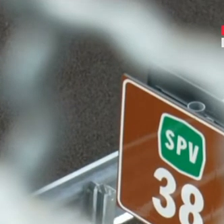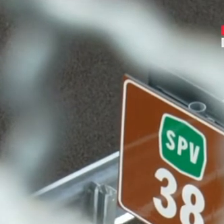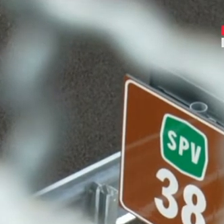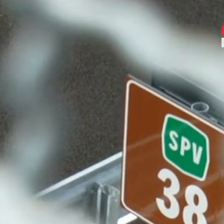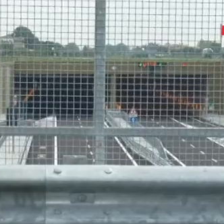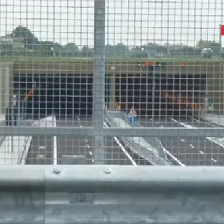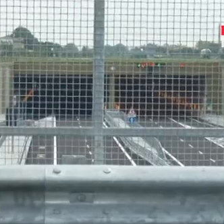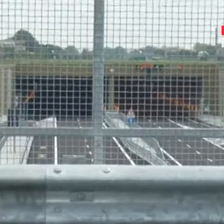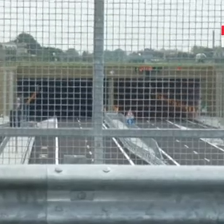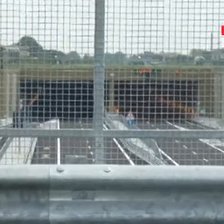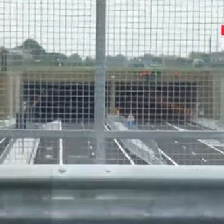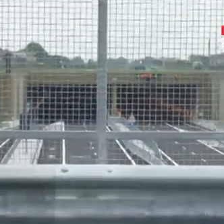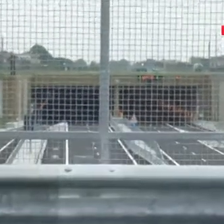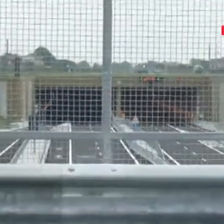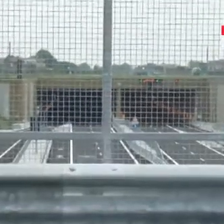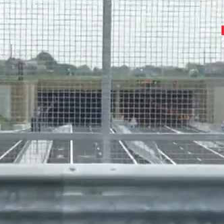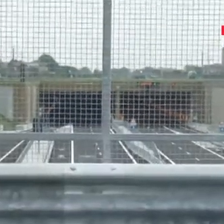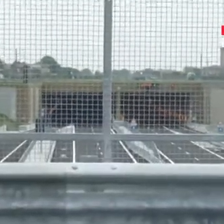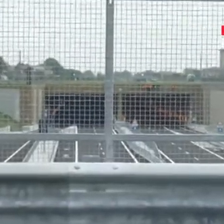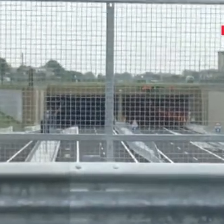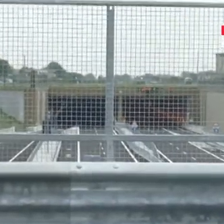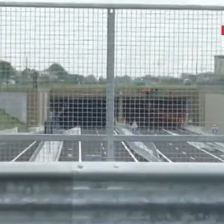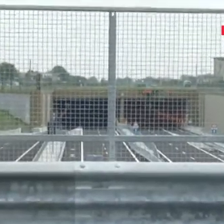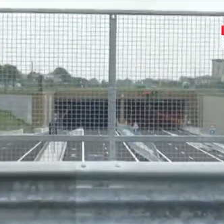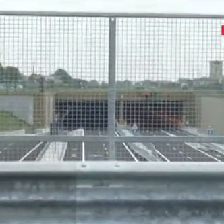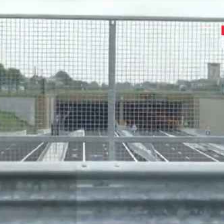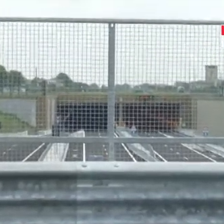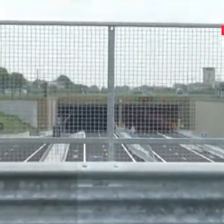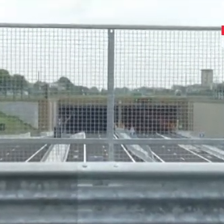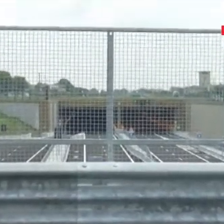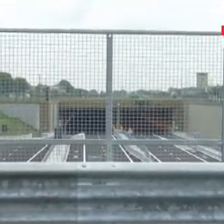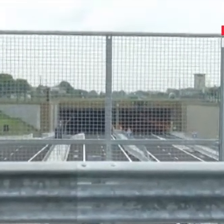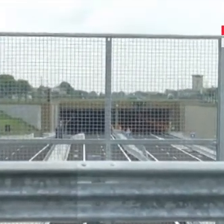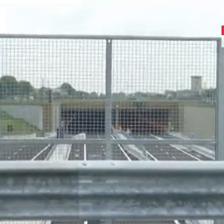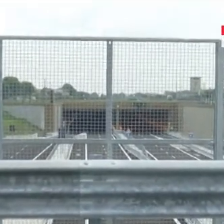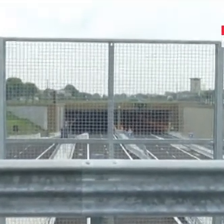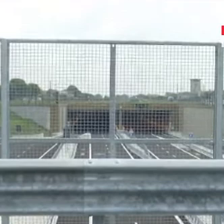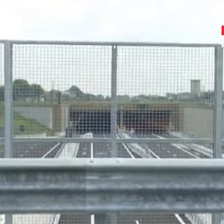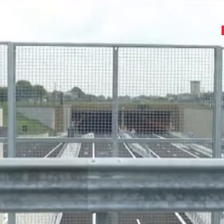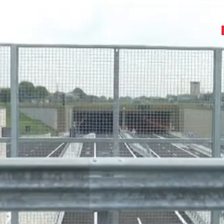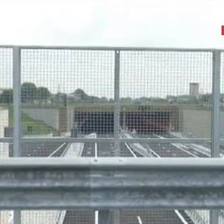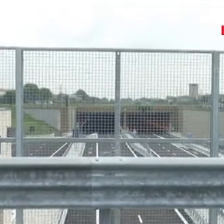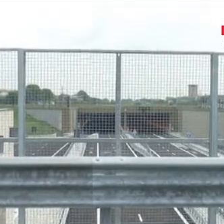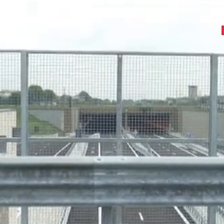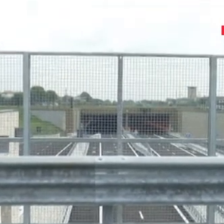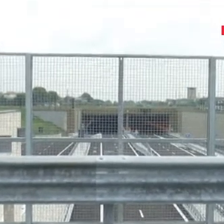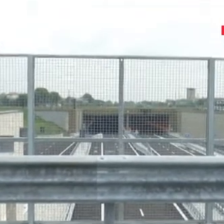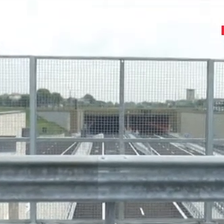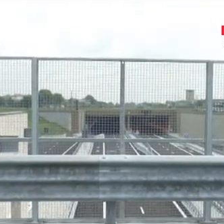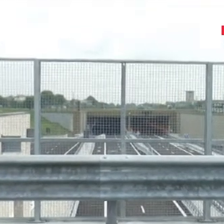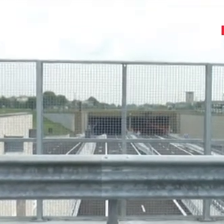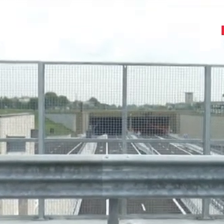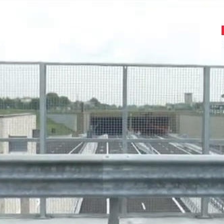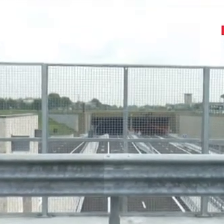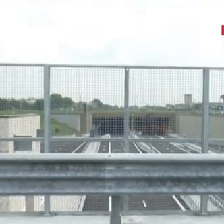interconnessioni che portino alla 4, a 31 e a 27. Un tratto che farà anche da cartina